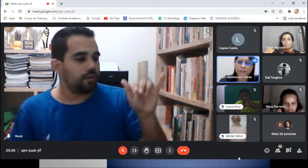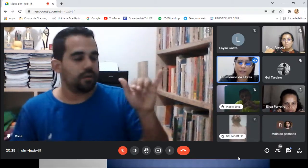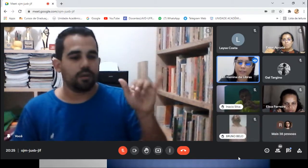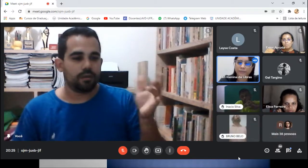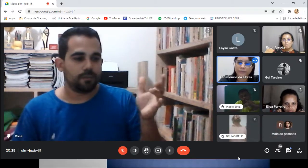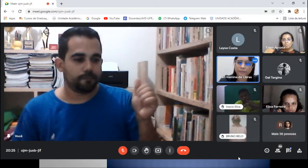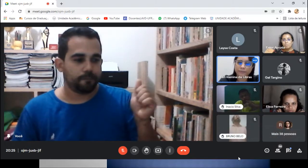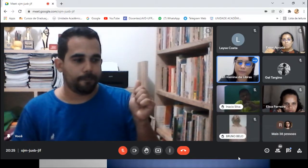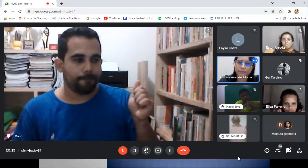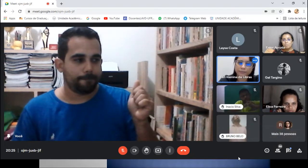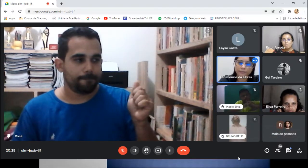refletir.